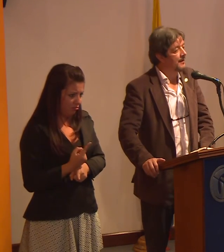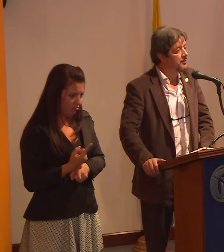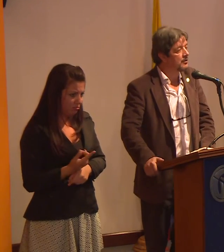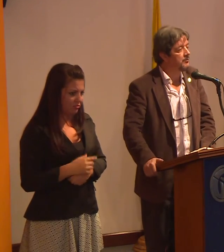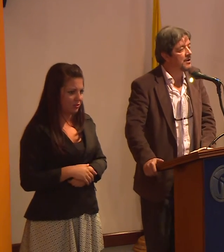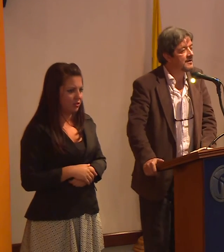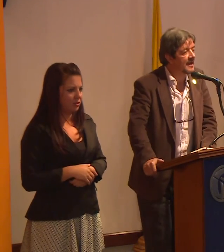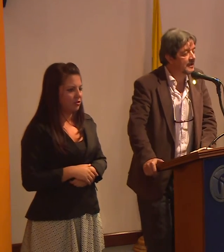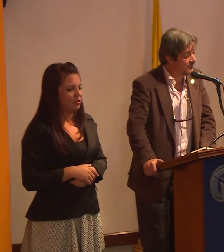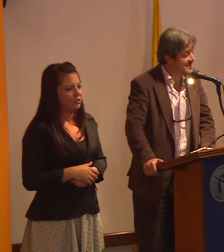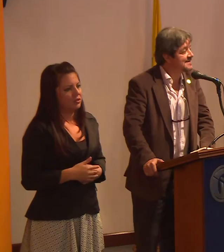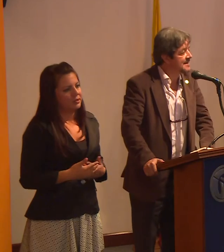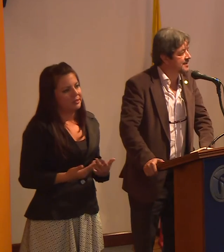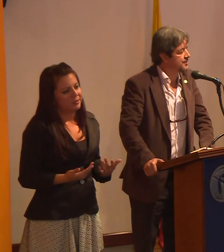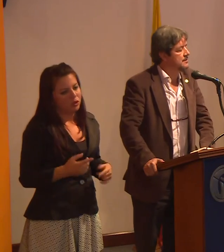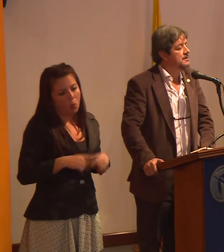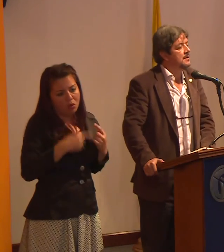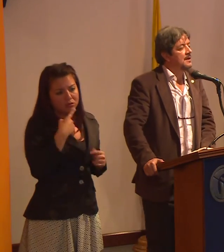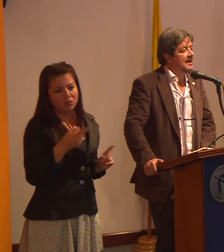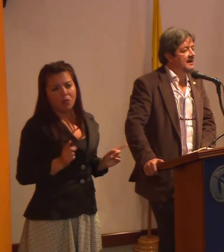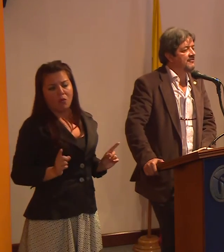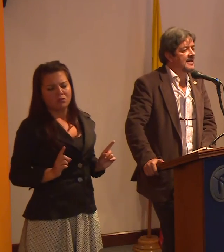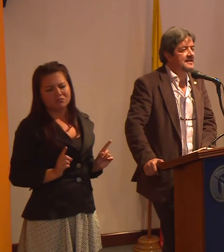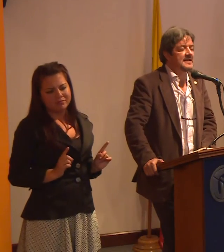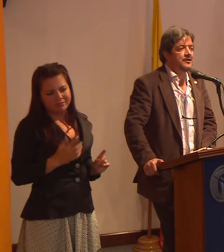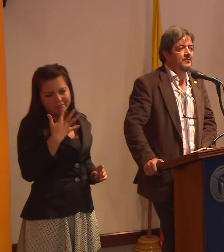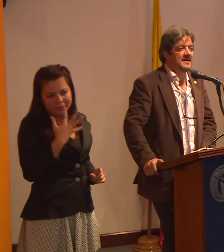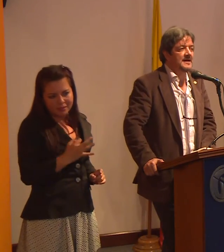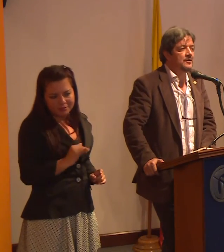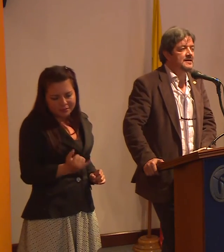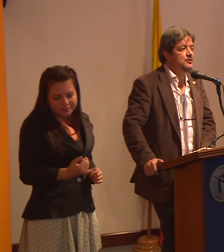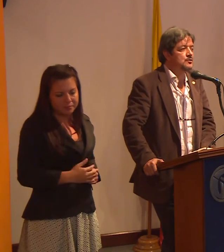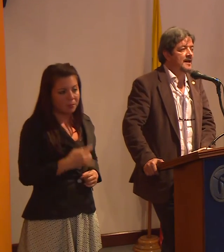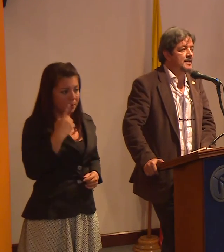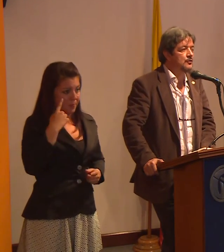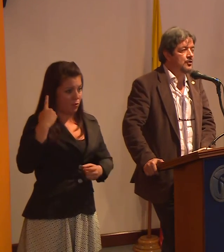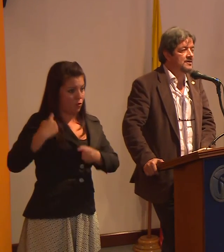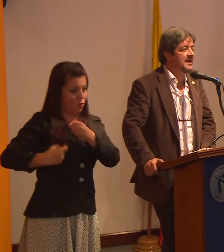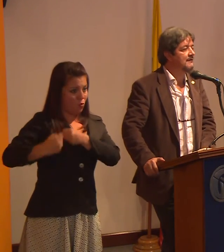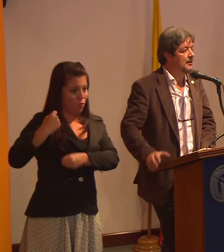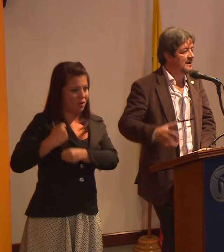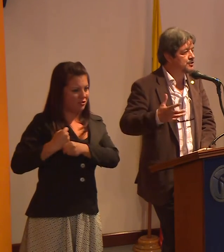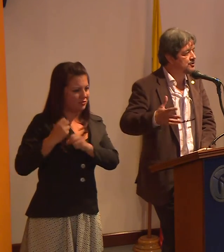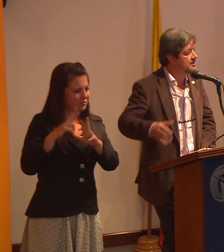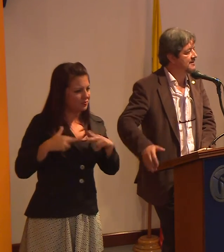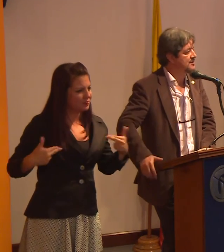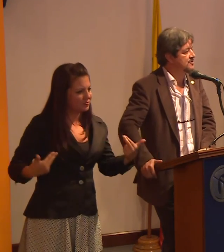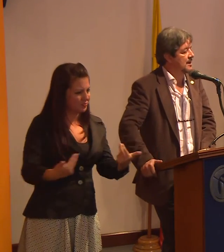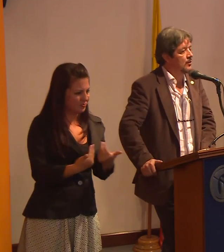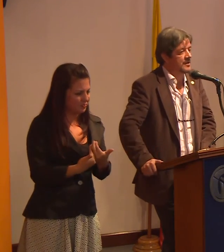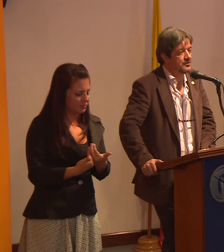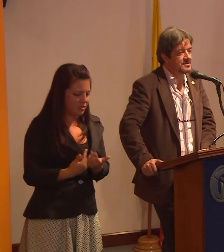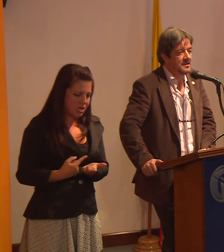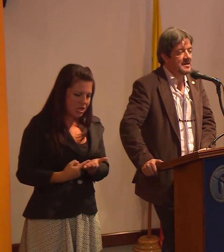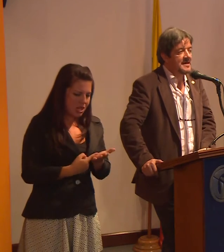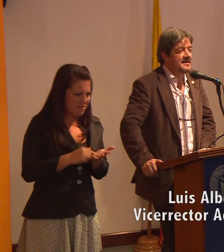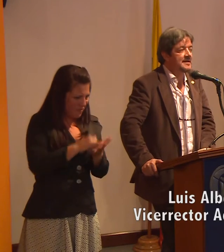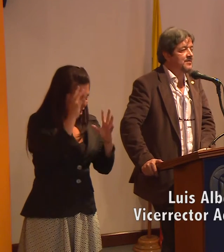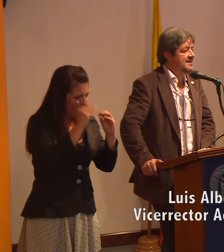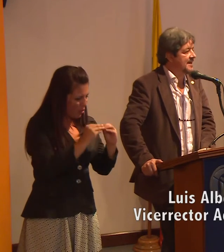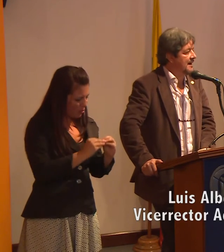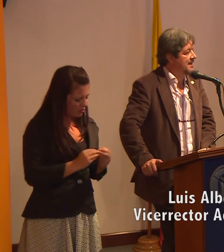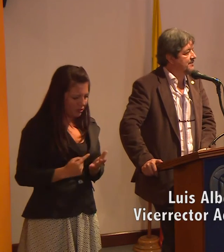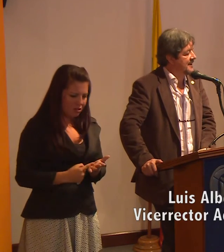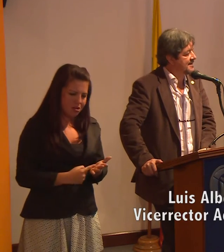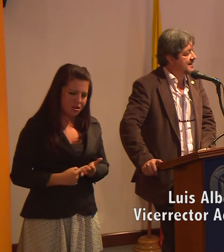Pero tampoco puedo negarlo, y es cierto, que a finales del año pasado hicimos una reunión de evaluación sobre estos acuerdos y